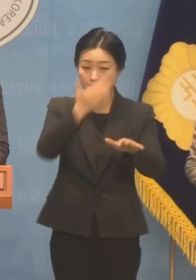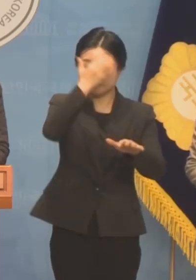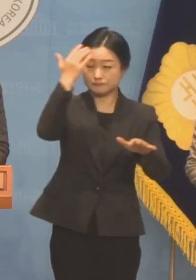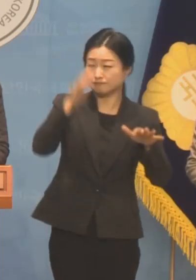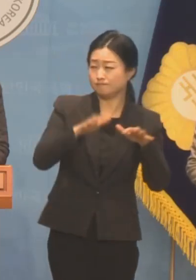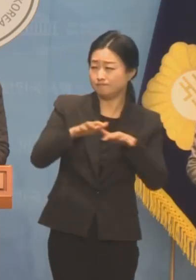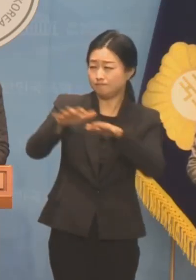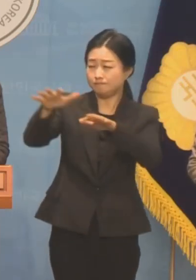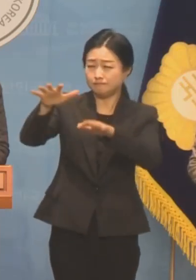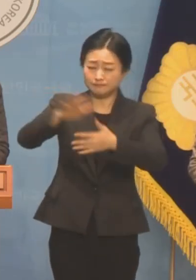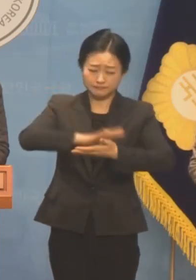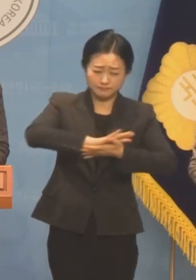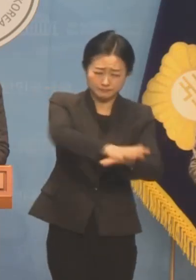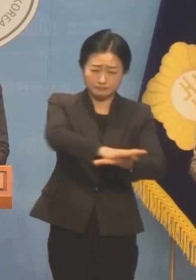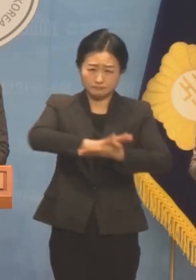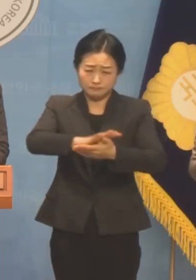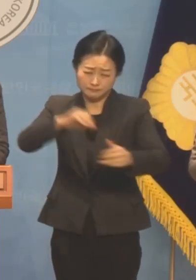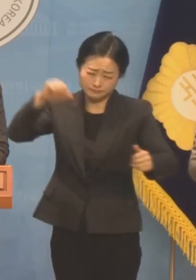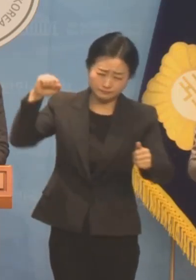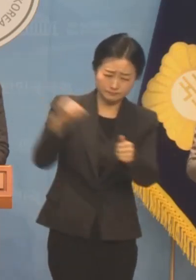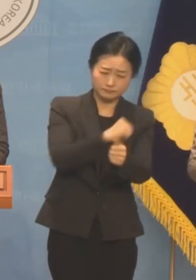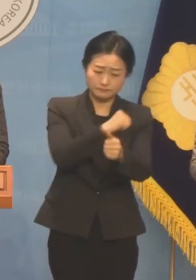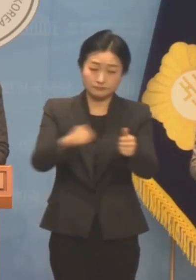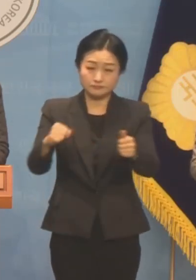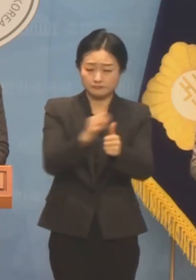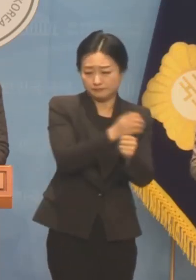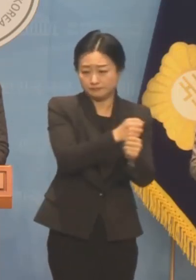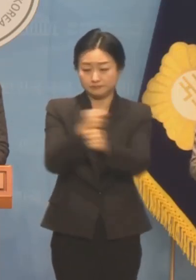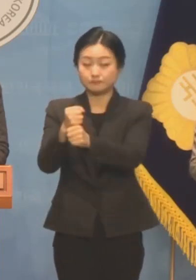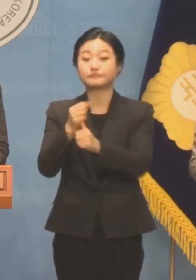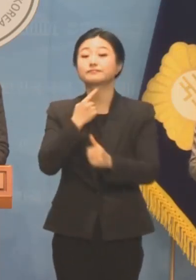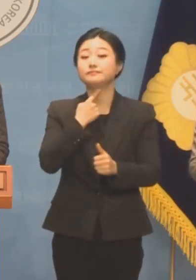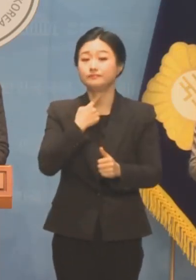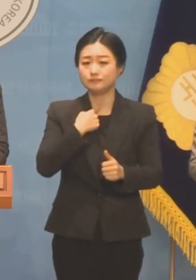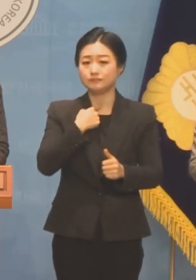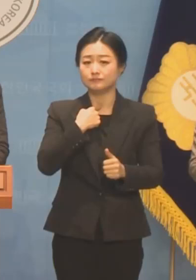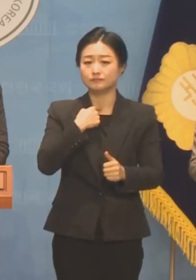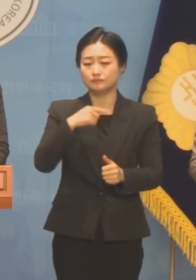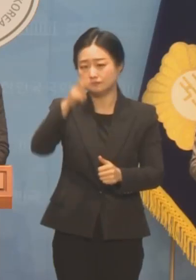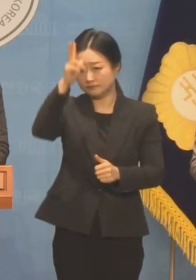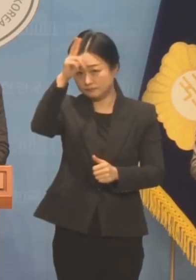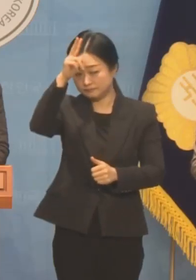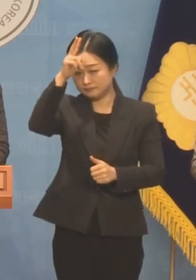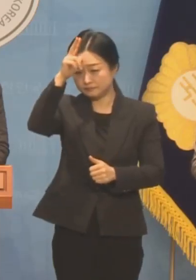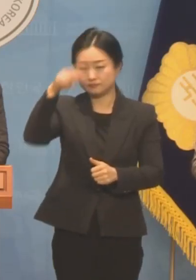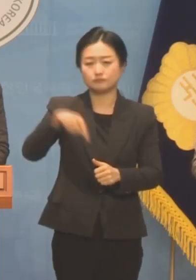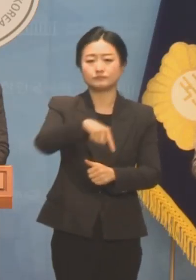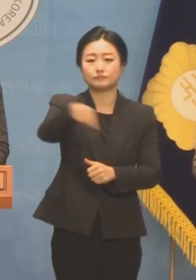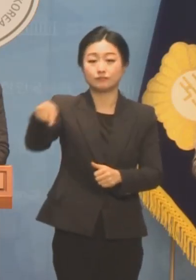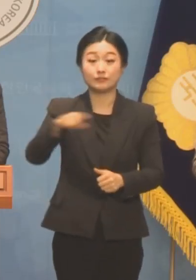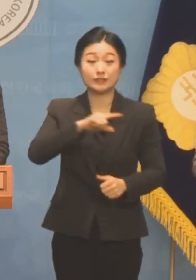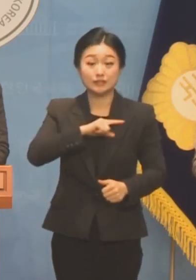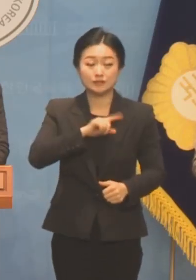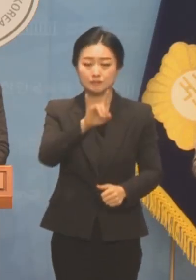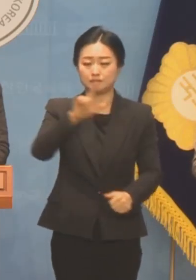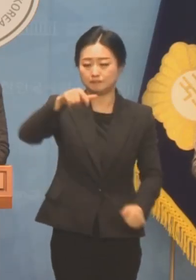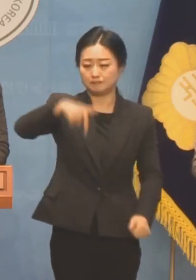청년들을 무자비하게 구타하고 체포해 가던 그 경찰, 사법경찰이